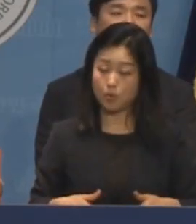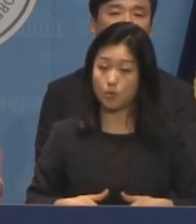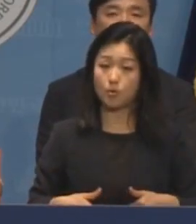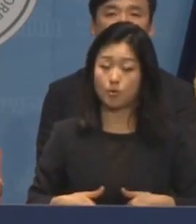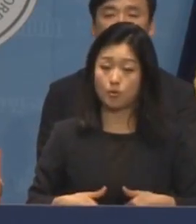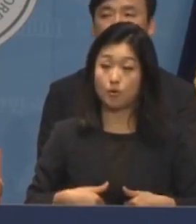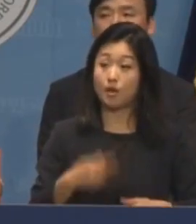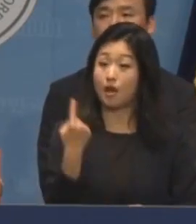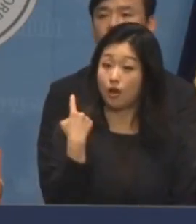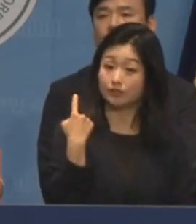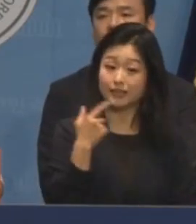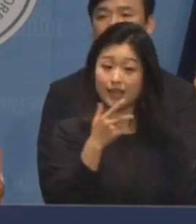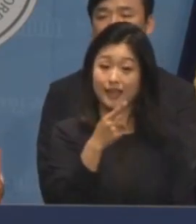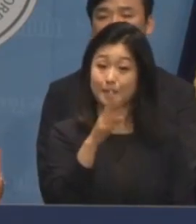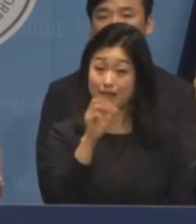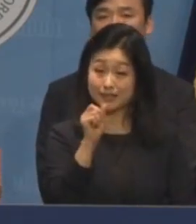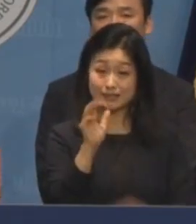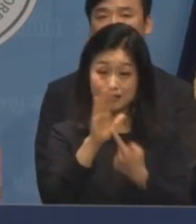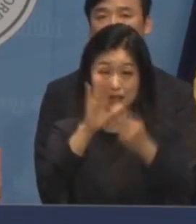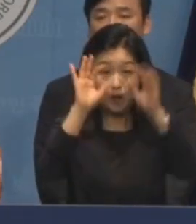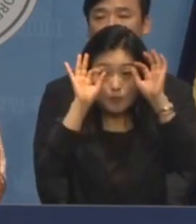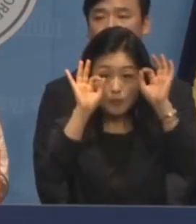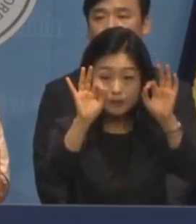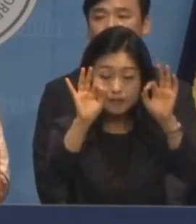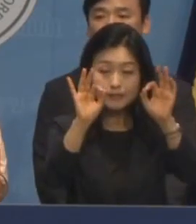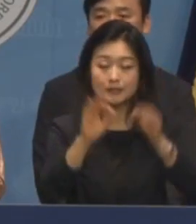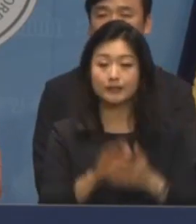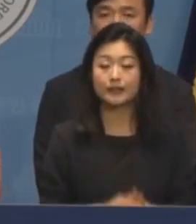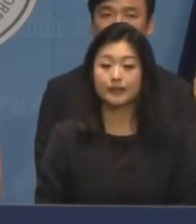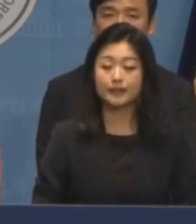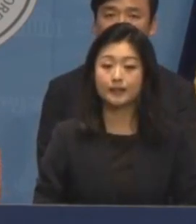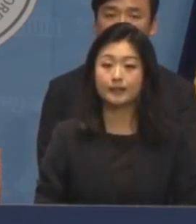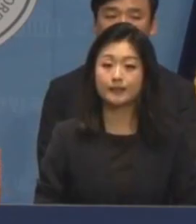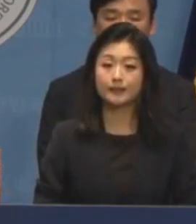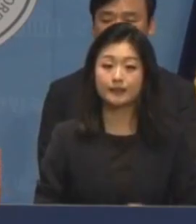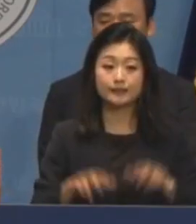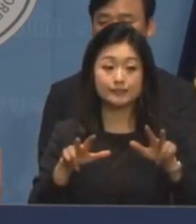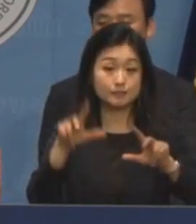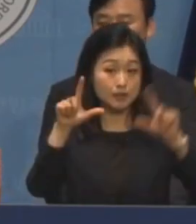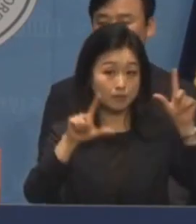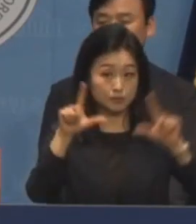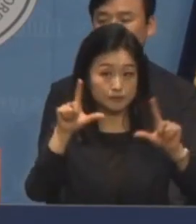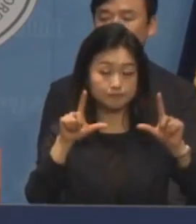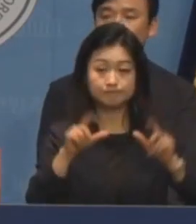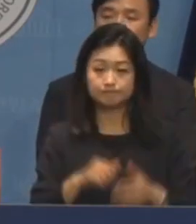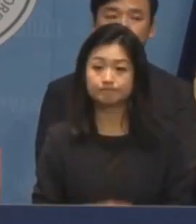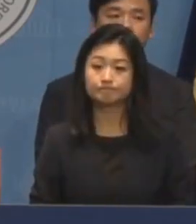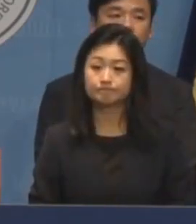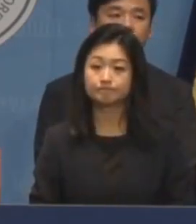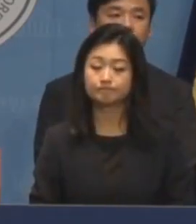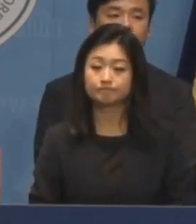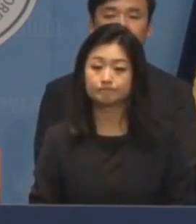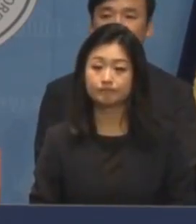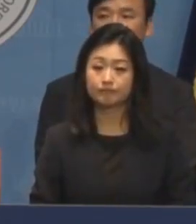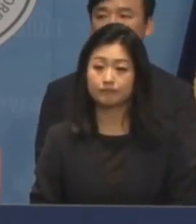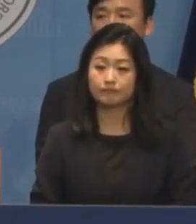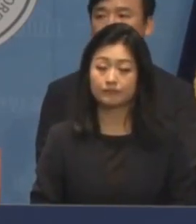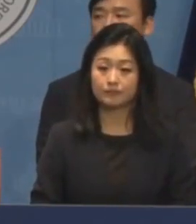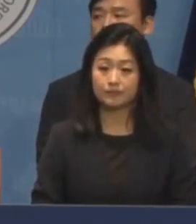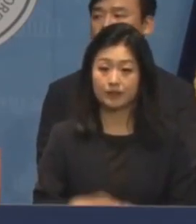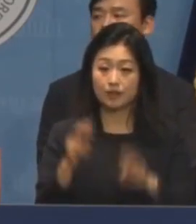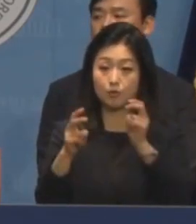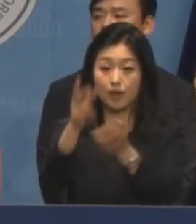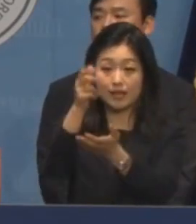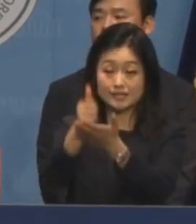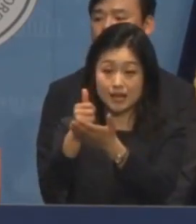또 KBS에서 일어났습니다. KBS의 현안 가운데 하나가 박민 사장이